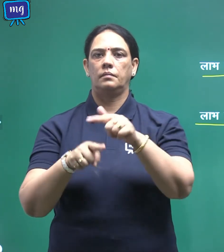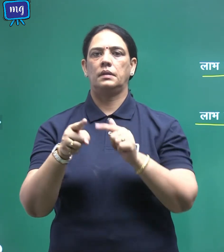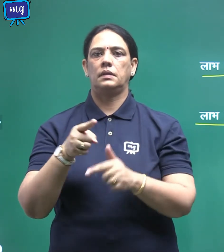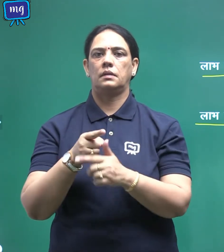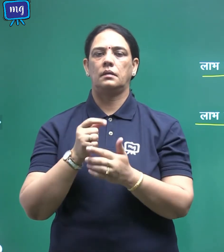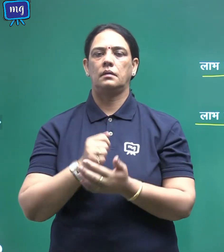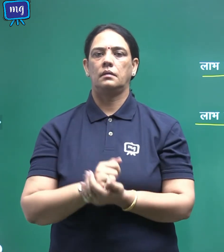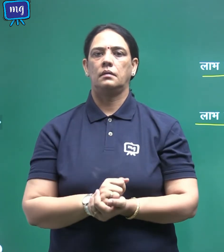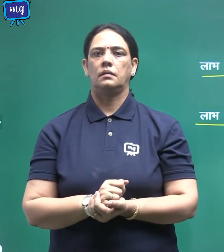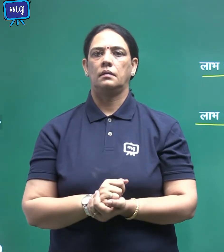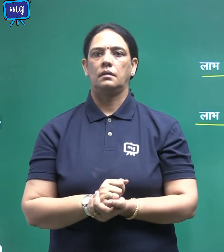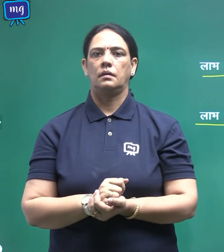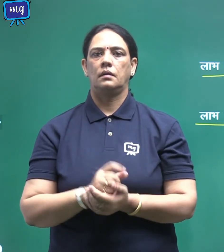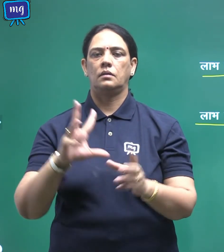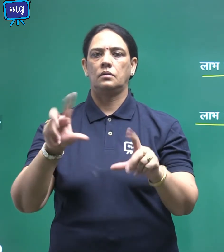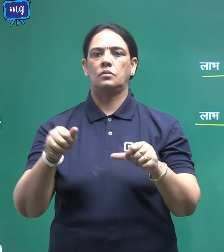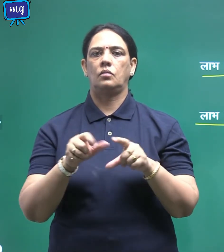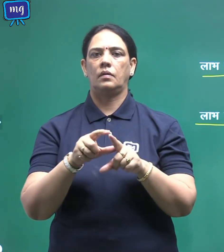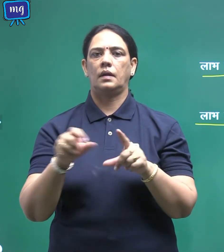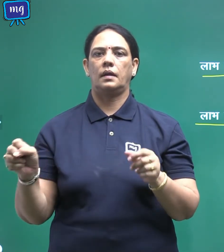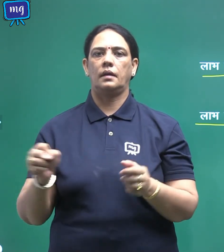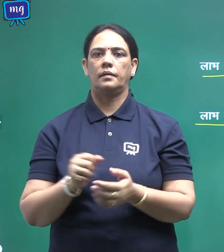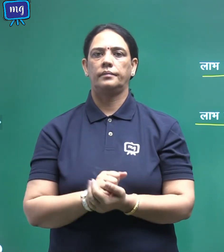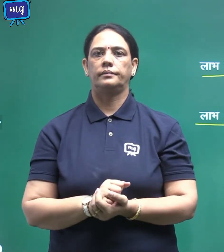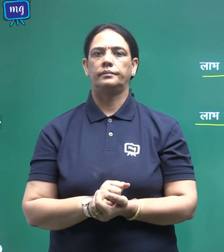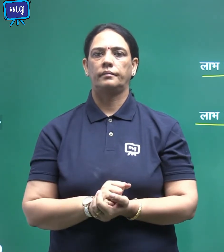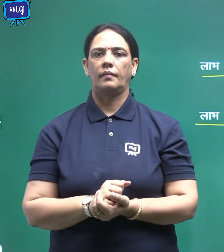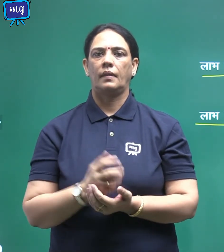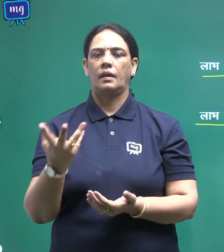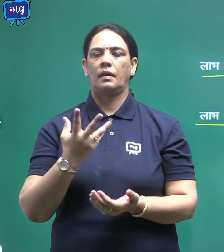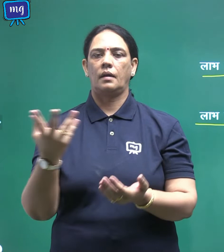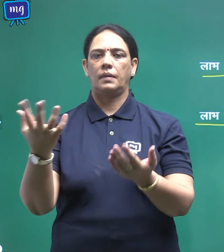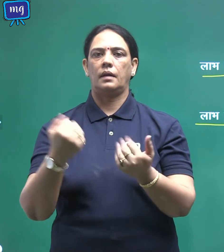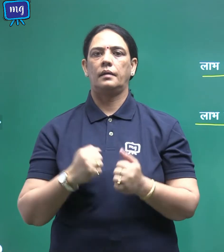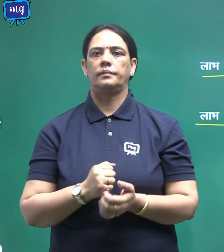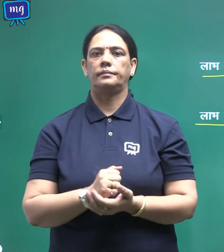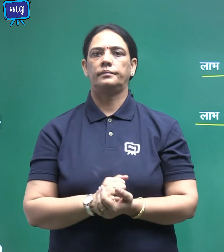25%। हल करेंगे, क्या मिला?